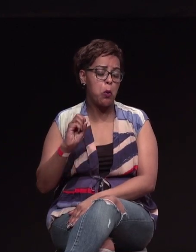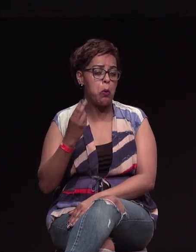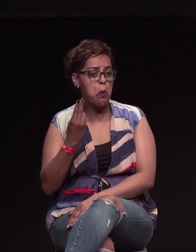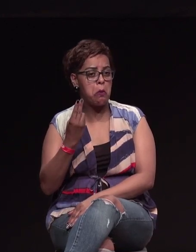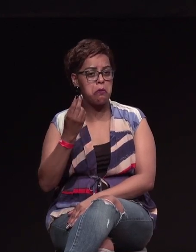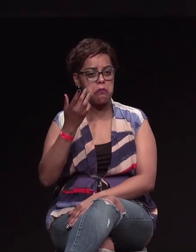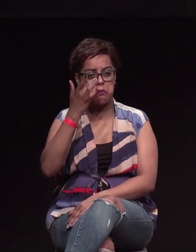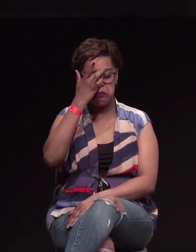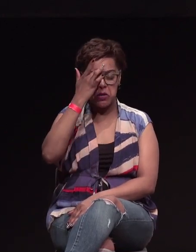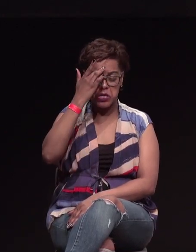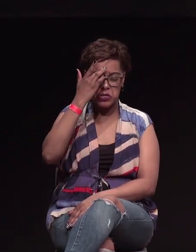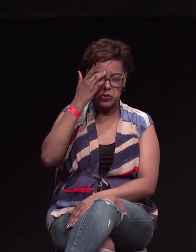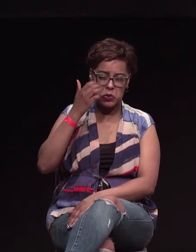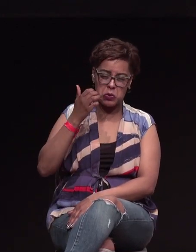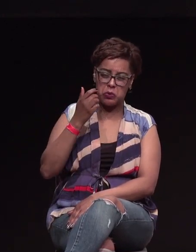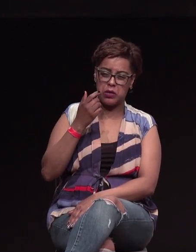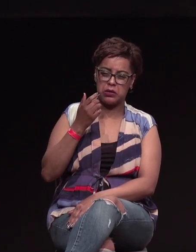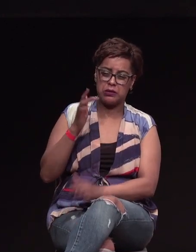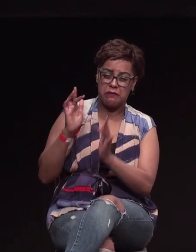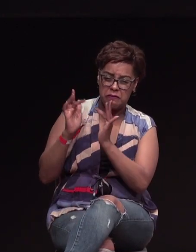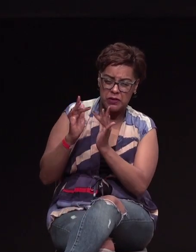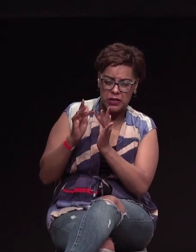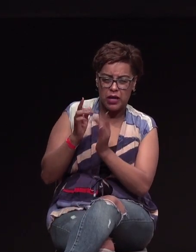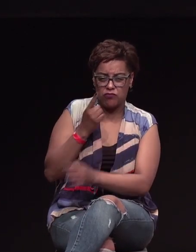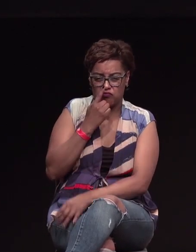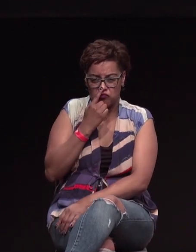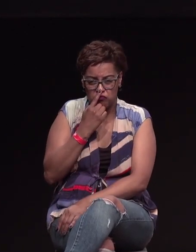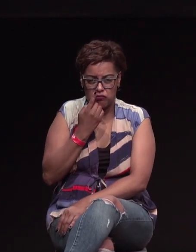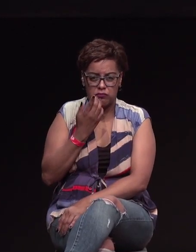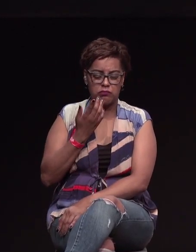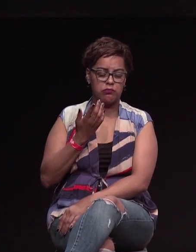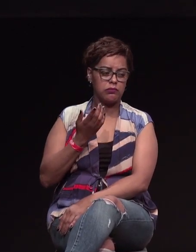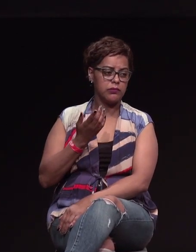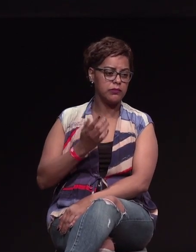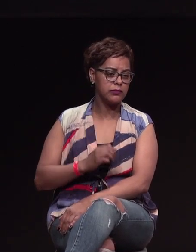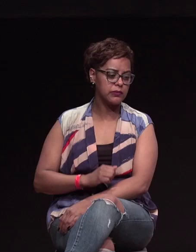pessoas muito próximas do campo e tal,